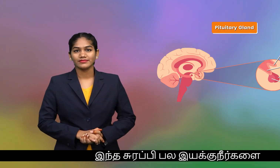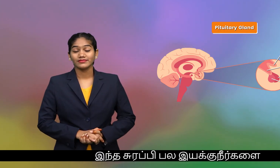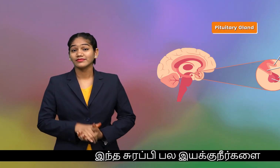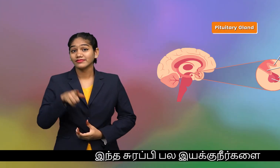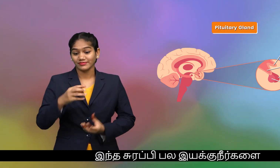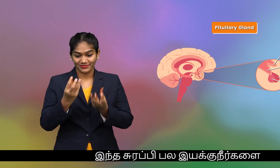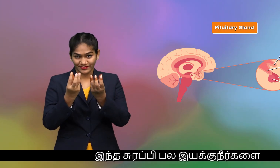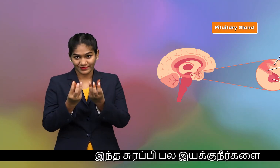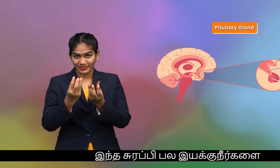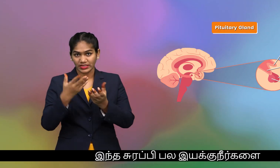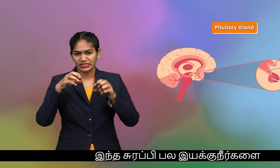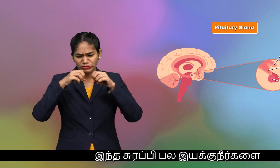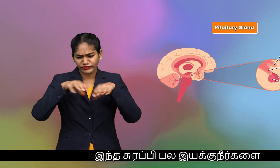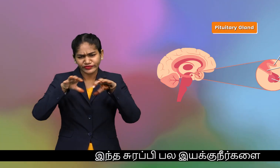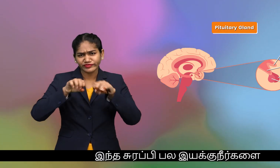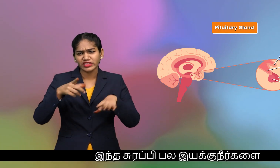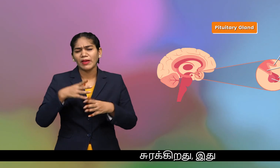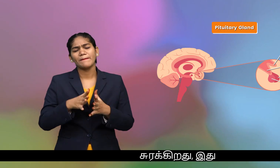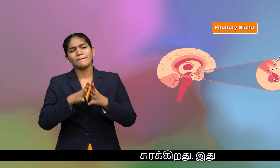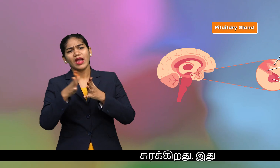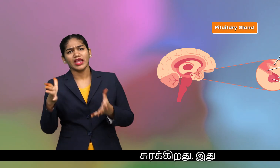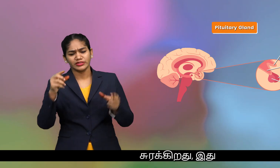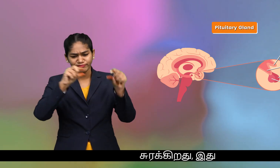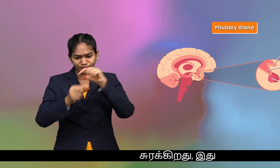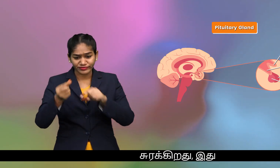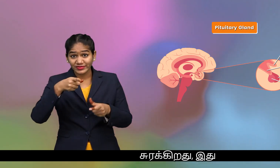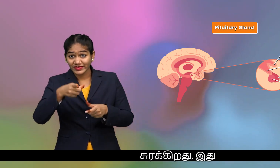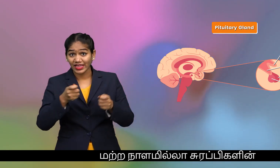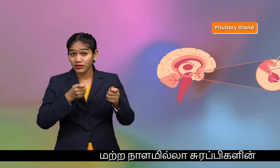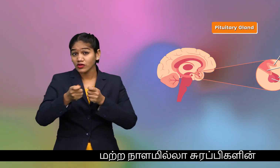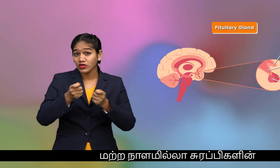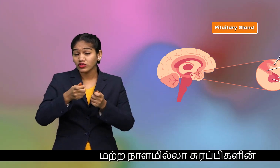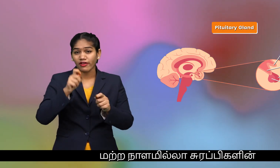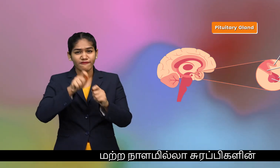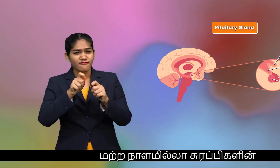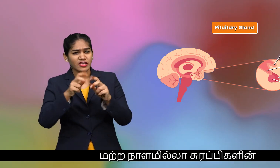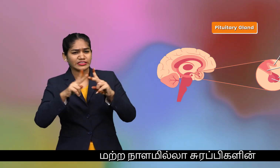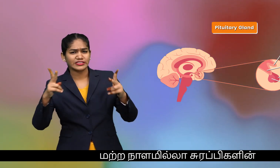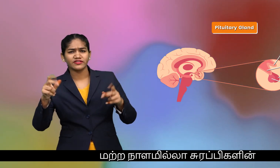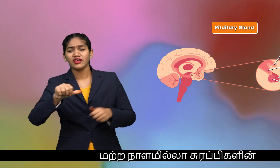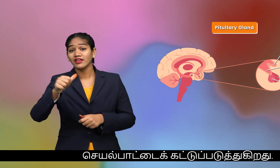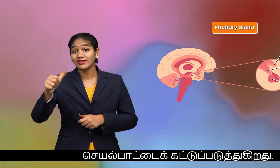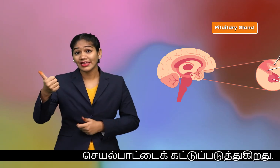இந்த சுரப்பி பல இயக்குநீர்களை சுரக்கிறது. இது மற்ற நாளமில்லா சுரப்பிகளின்